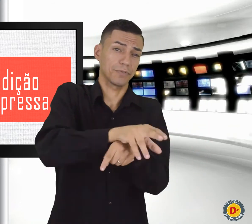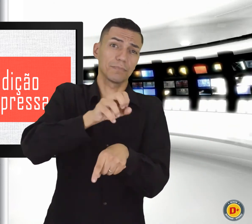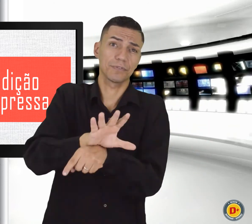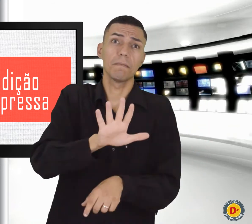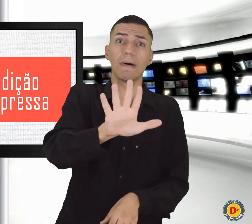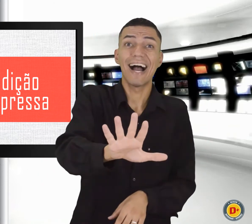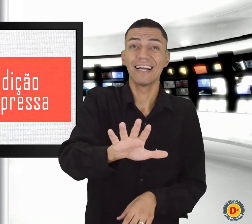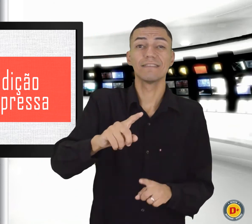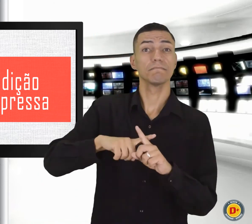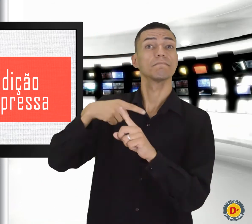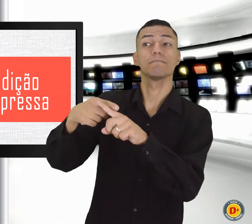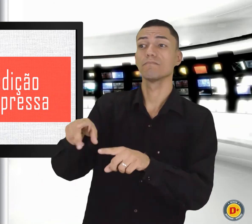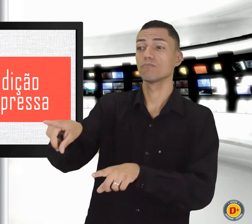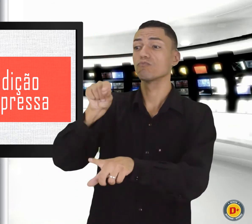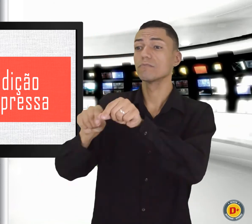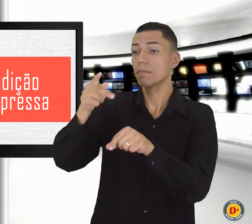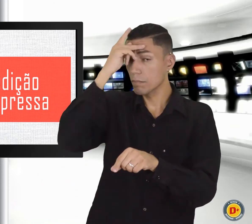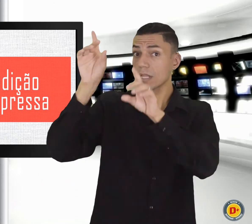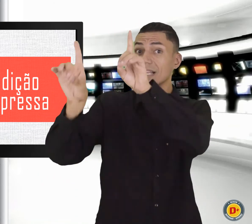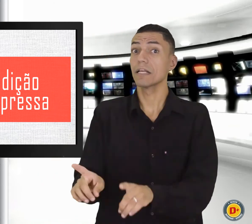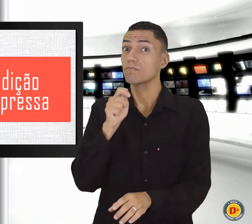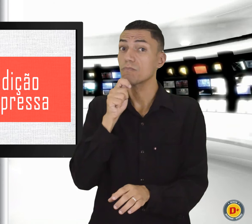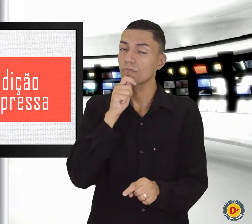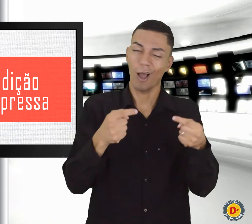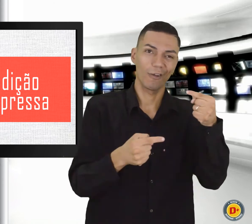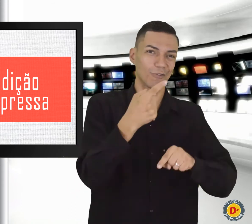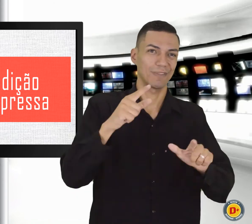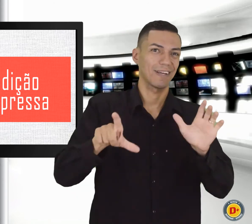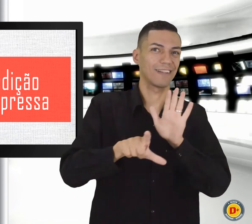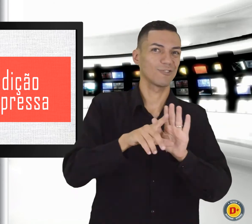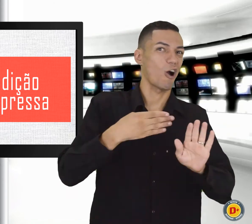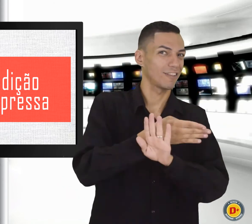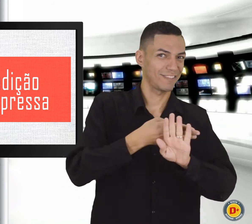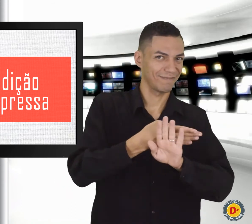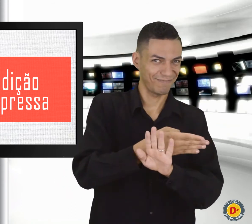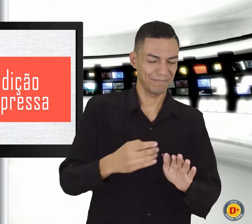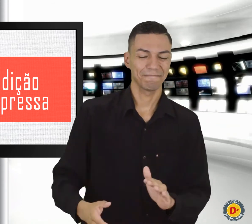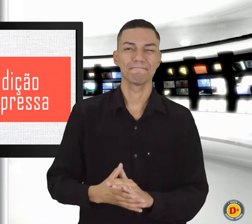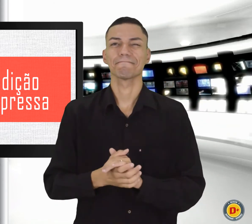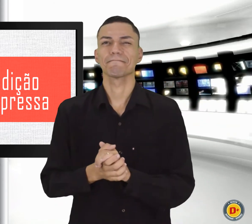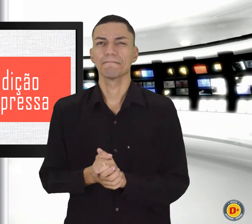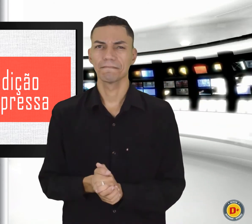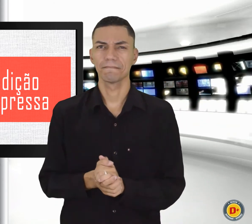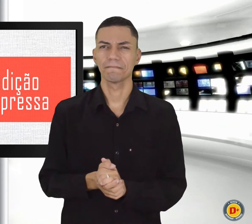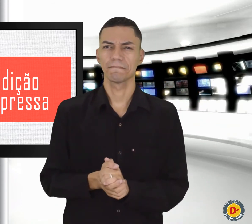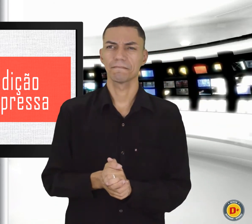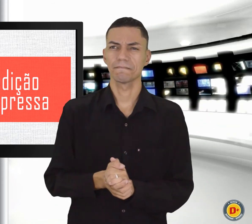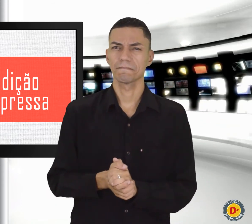Em geral, as pessoas com deficiência que chegam ao mercado de trabalho têm as mesmas condições de